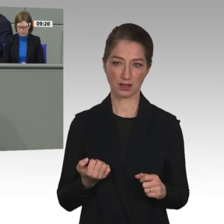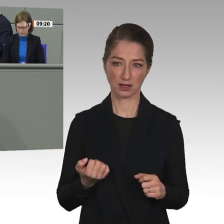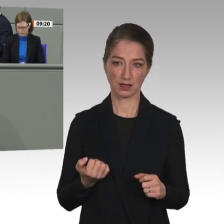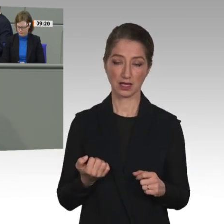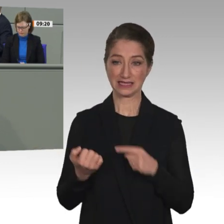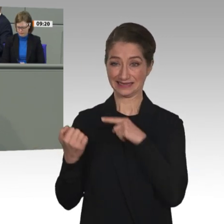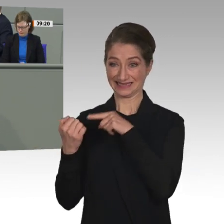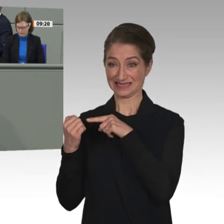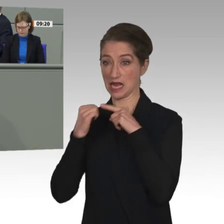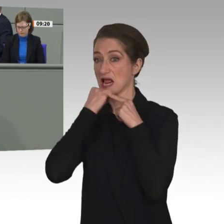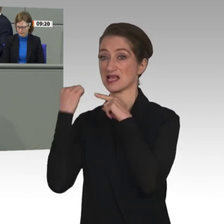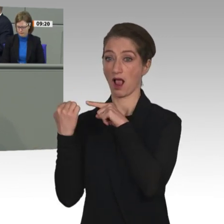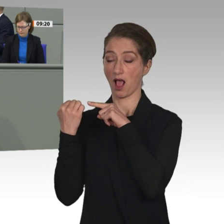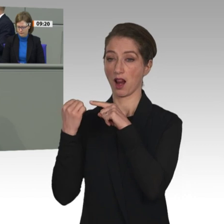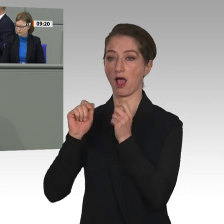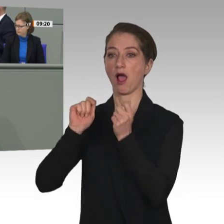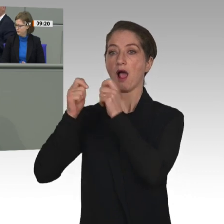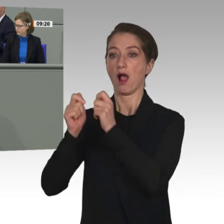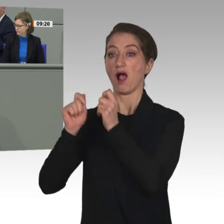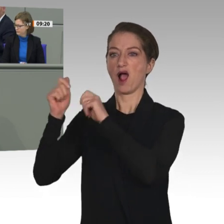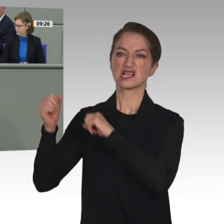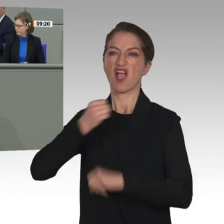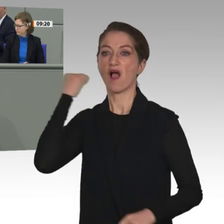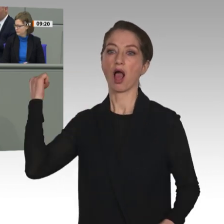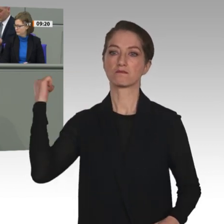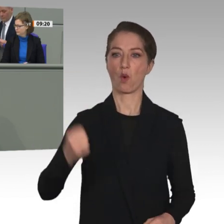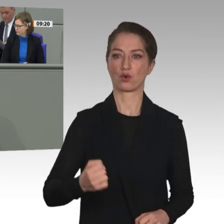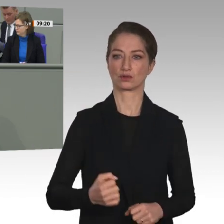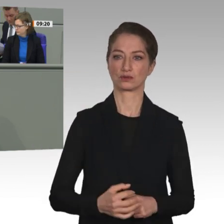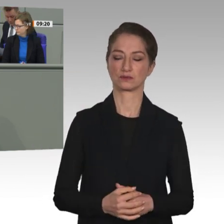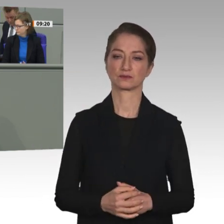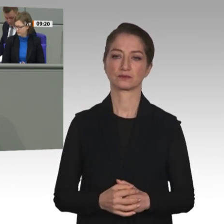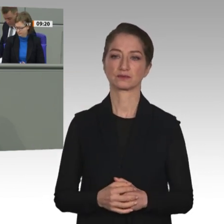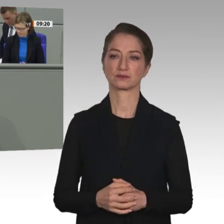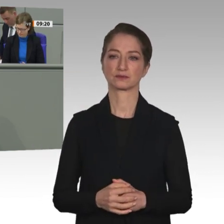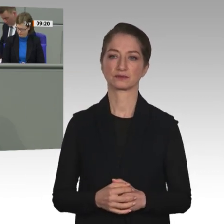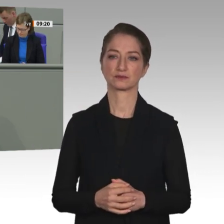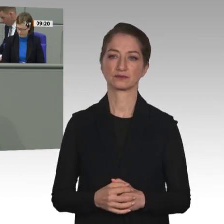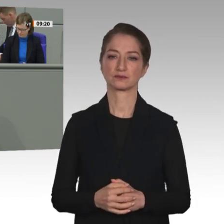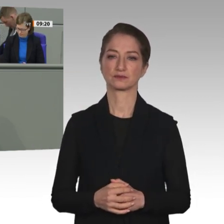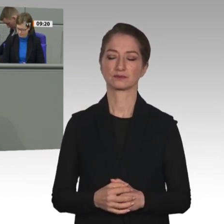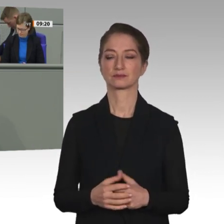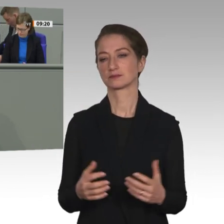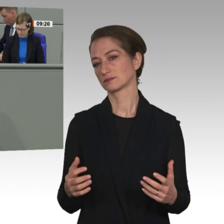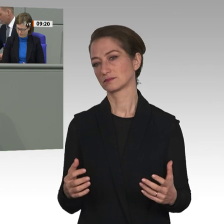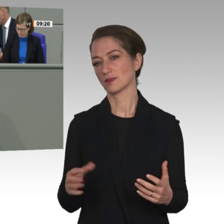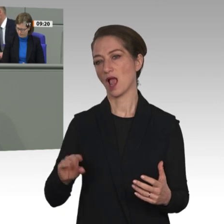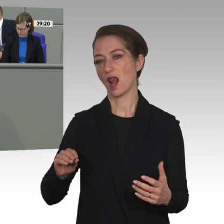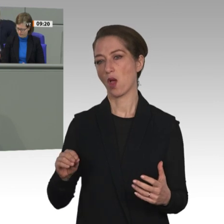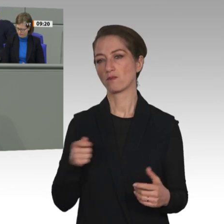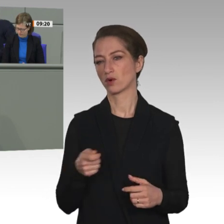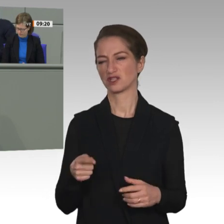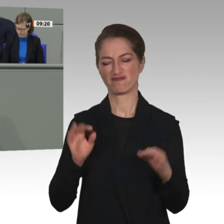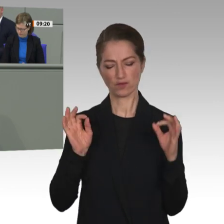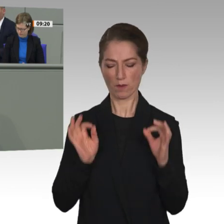Radikalisierung, die, wie wir gesehen haben, dann zu oft in Gewalt und Morden endet. Meine Damen und Herren, die Morde von Hanau sind fürchterlich und haben